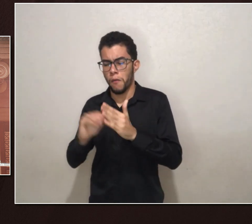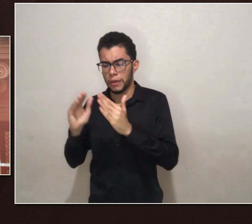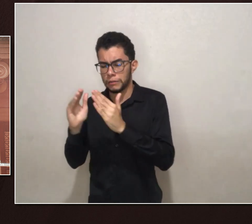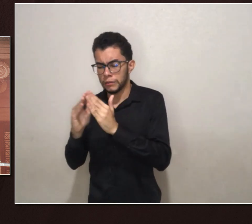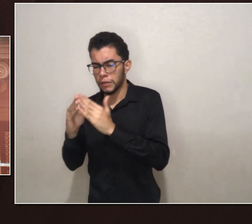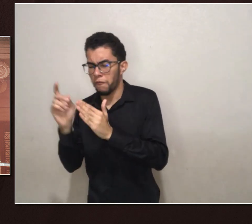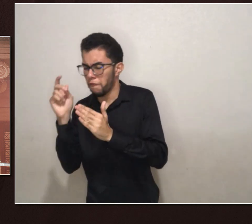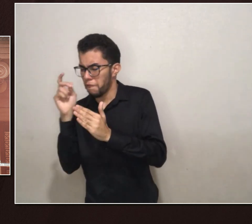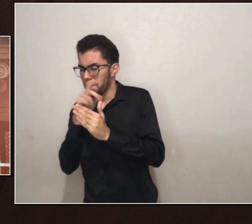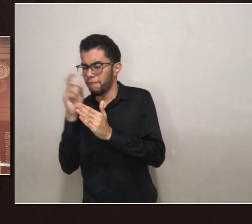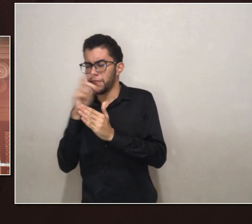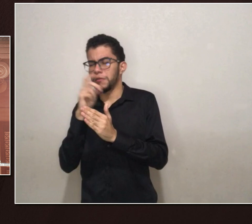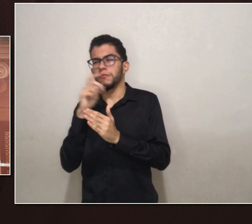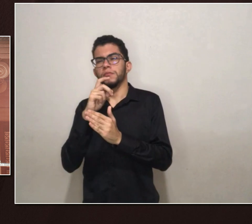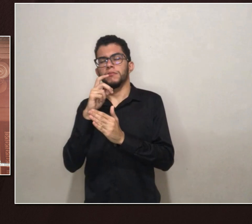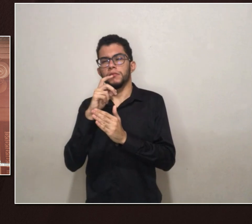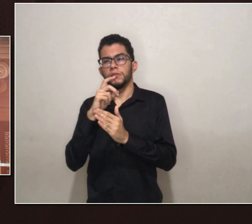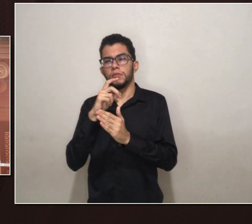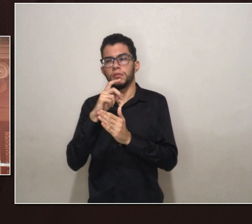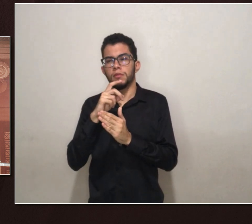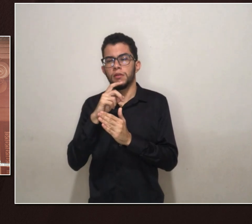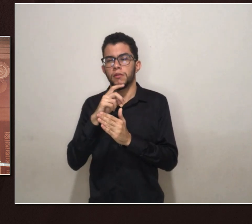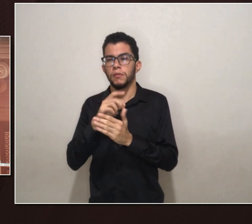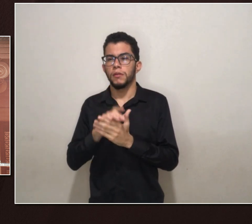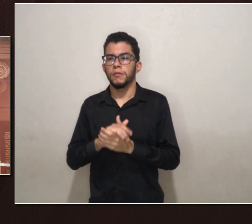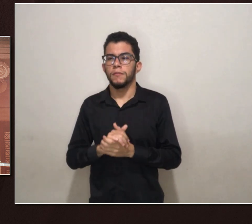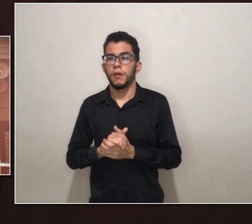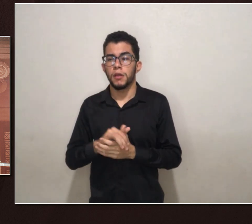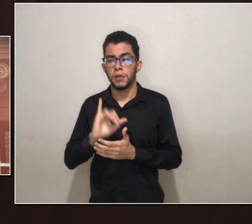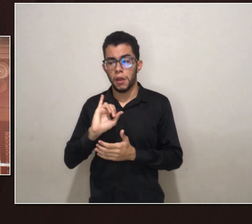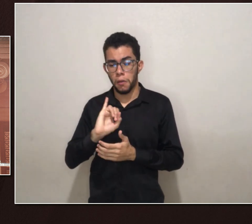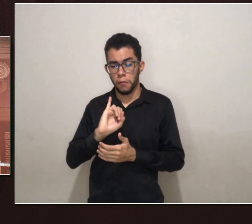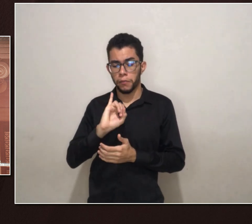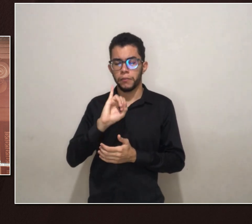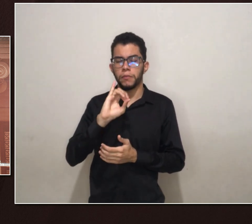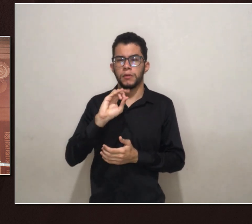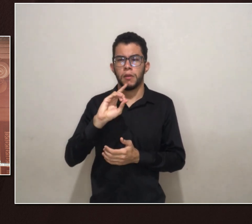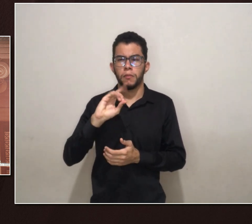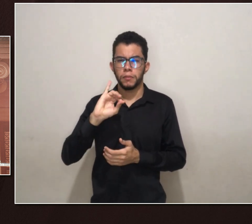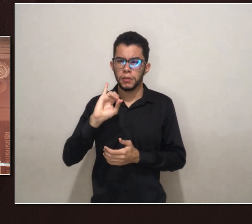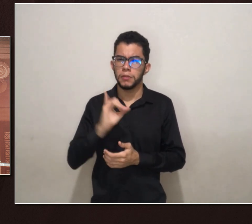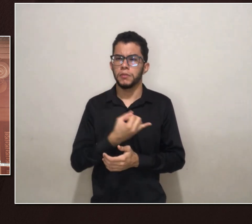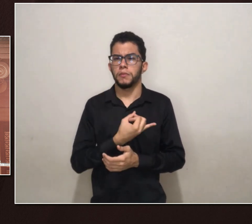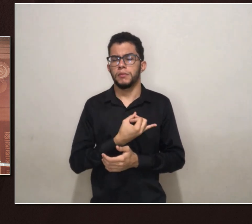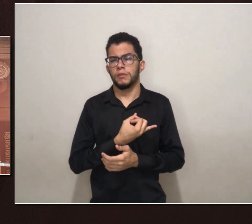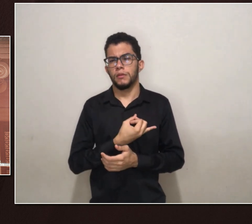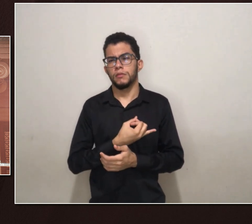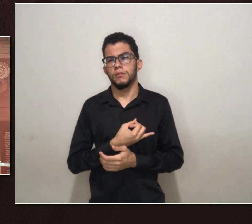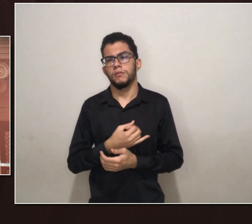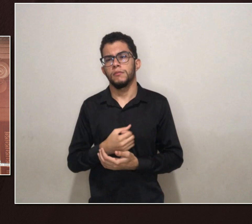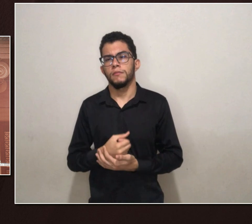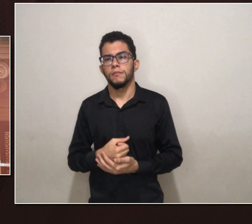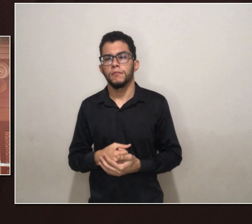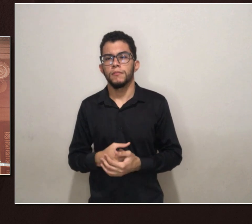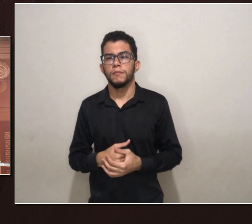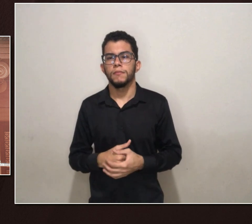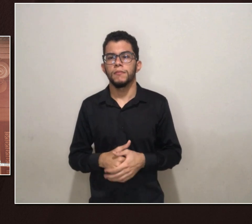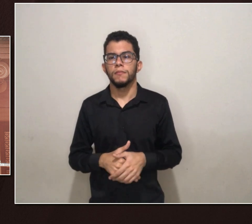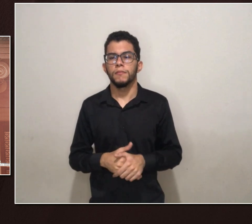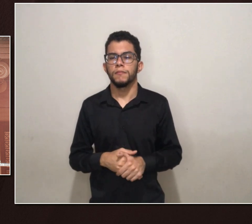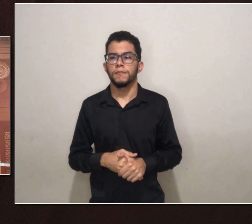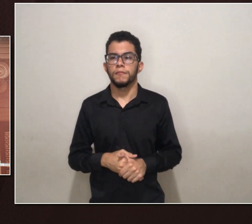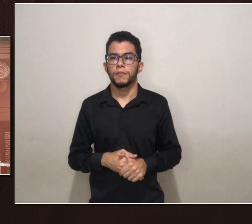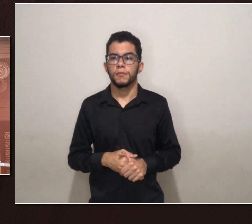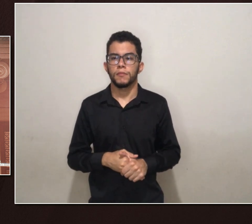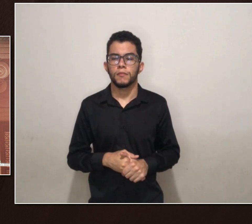Ele chama isso de que o ministério da iniquidade já começou a operar na igreja, tá? Em vez da casa